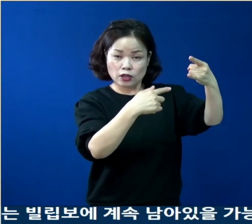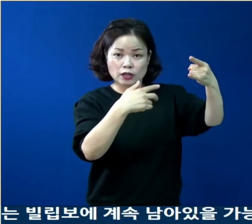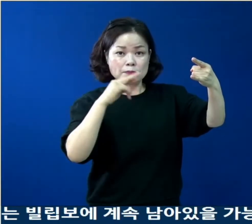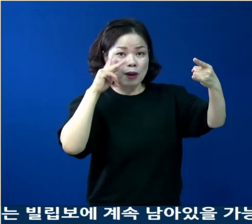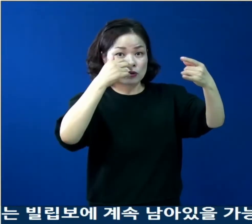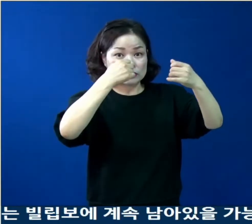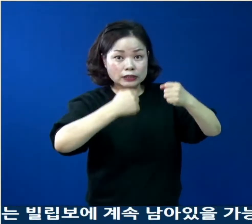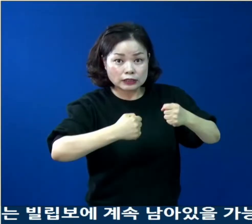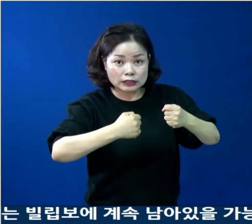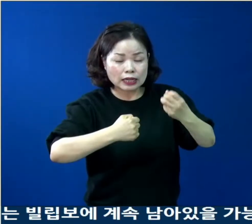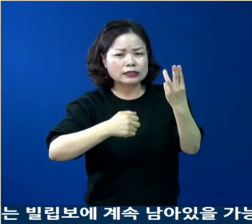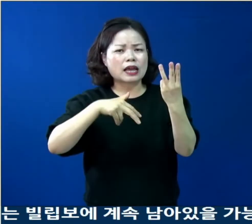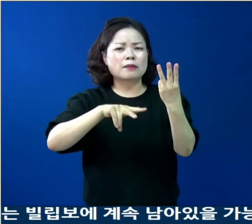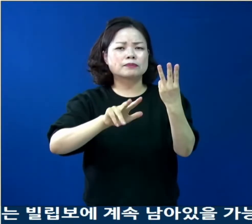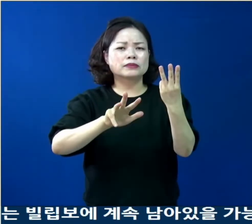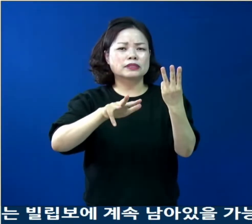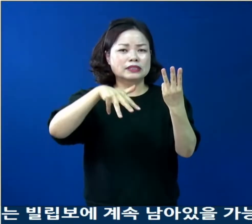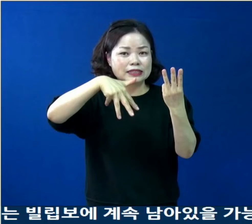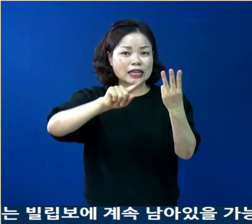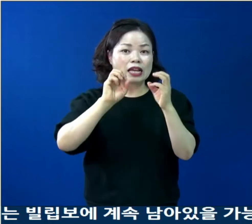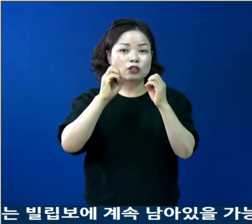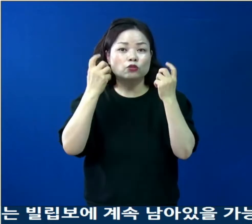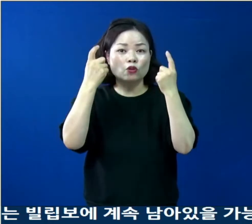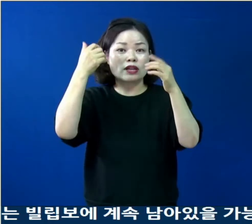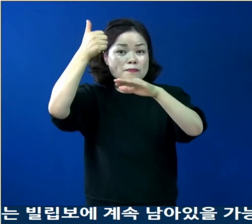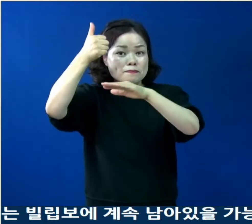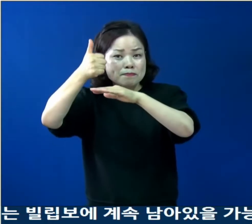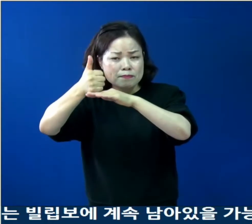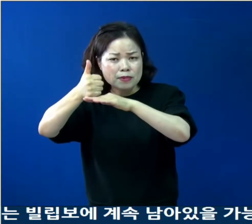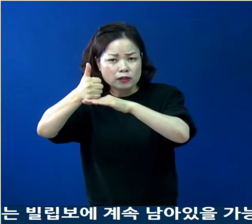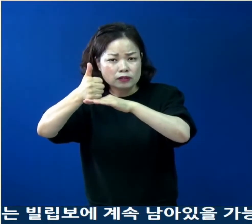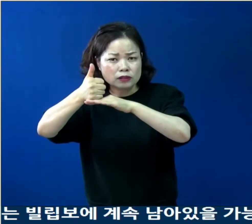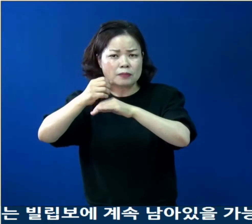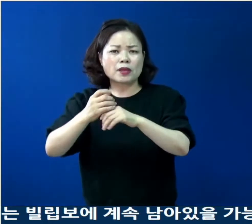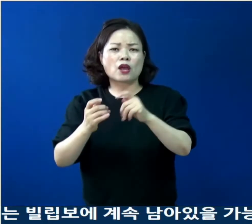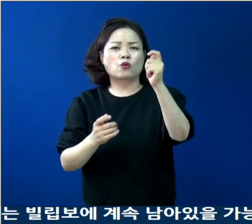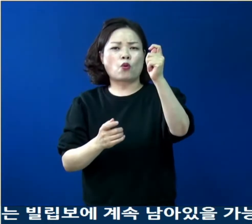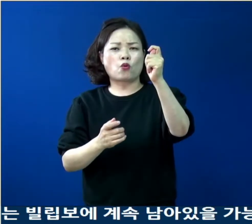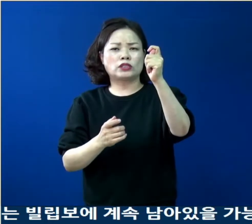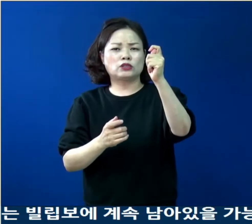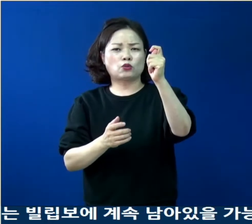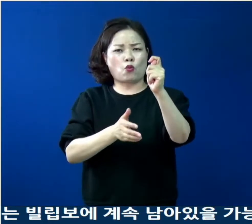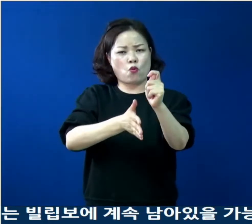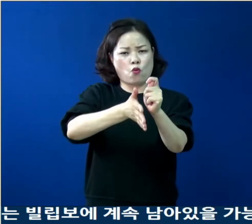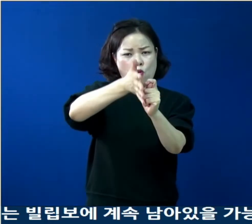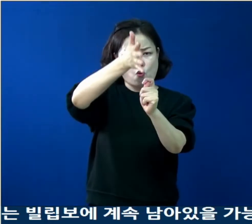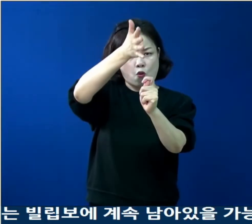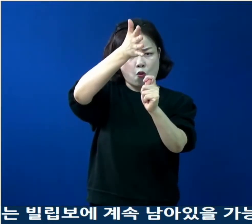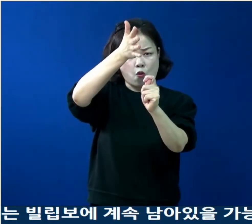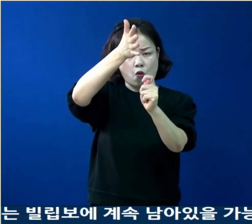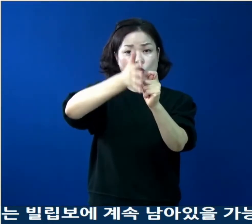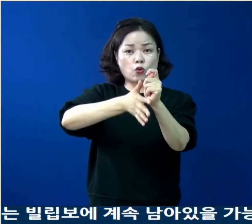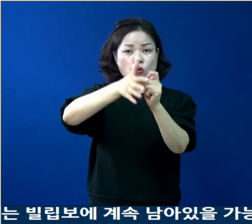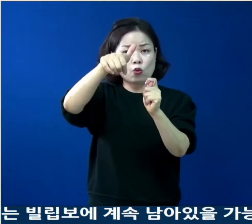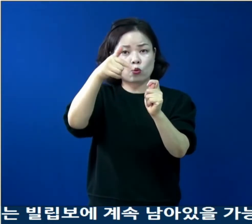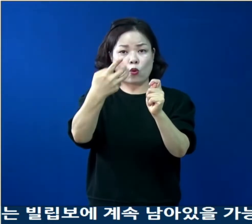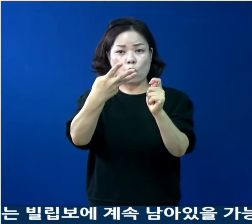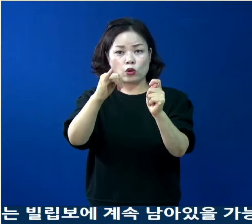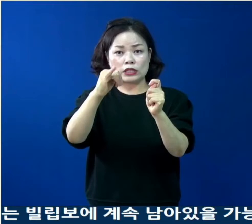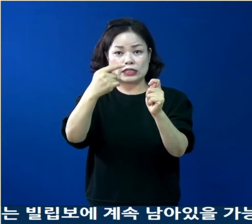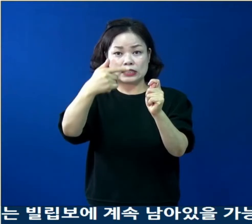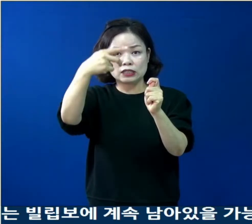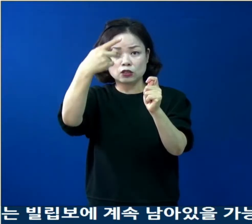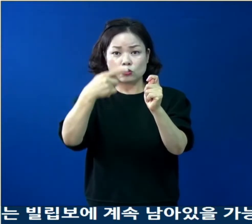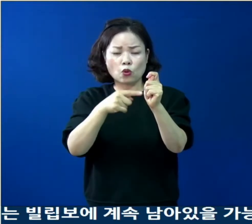3차 전도 여행 끝말에 고린도를 방문합니다. 고린도를 방문해요. 이유는 고린도